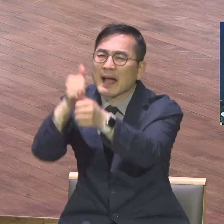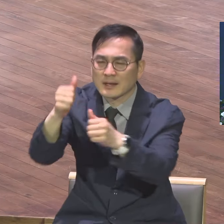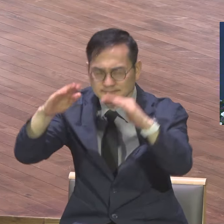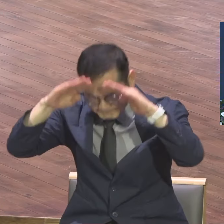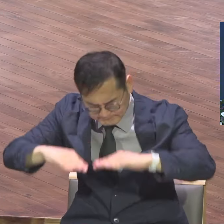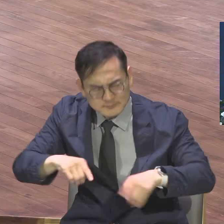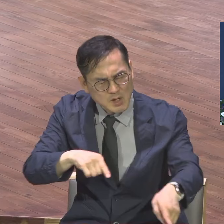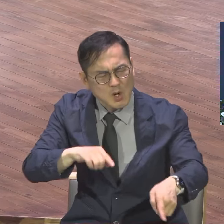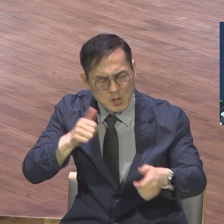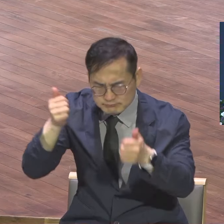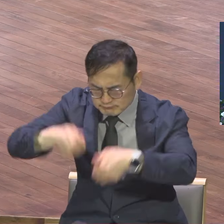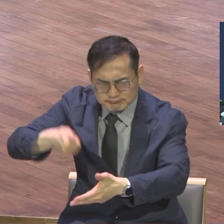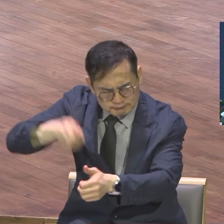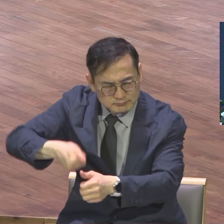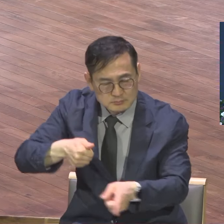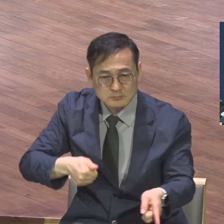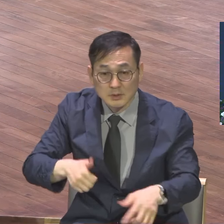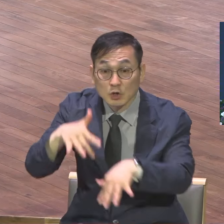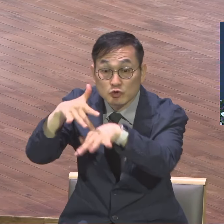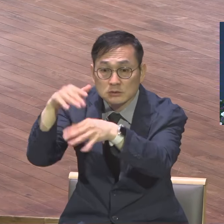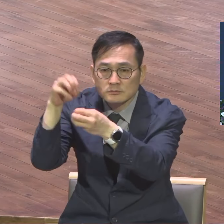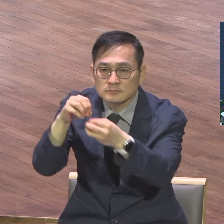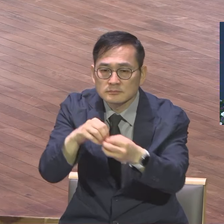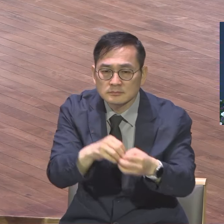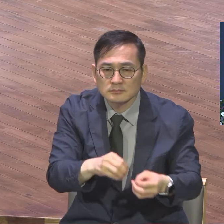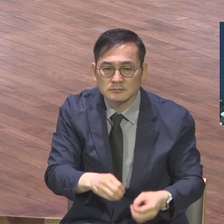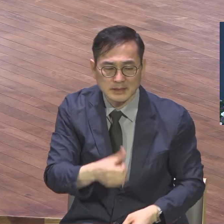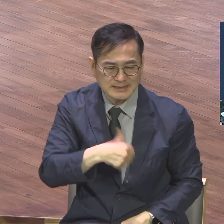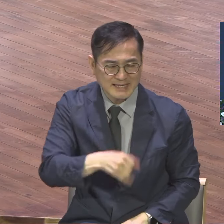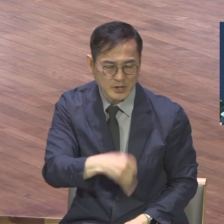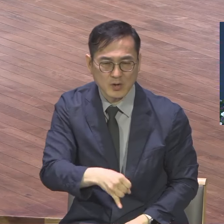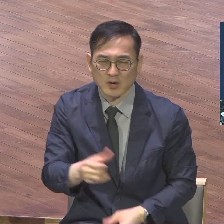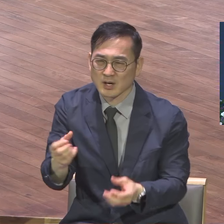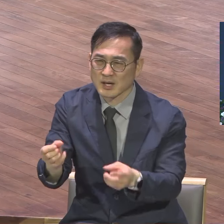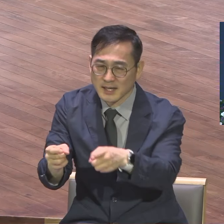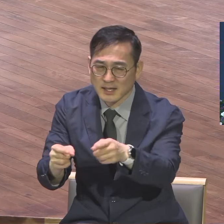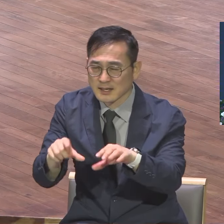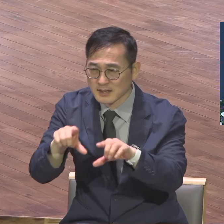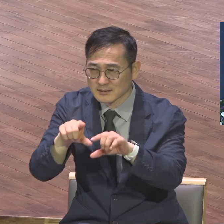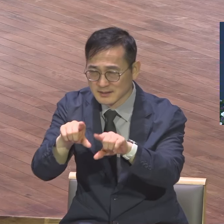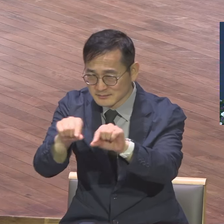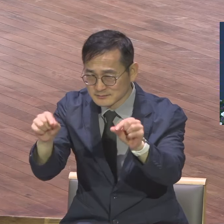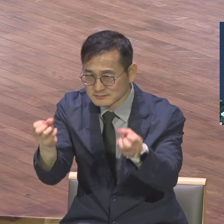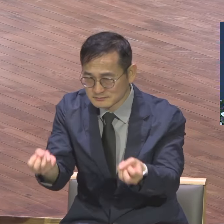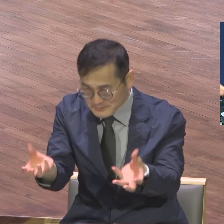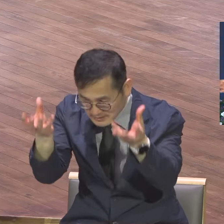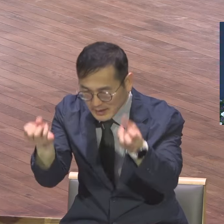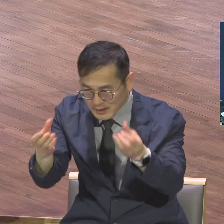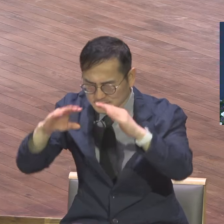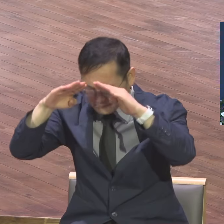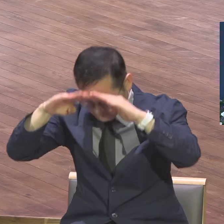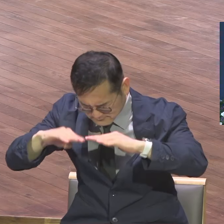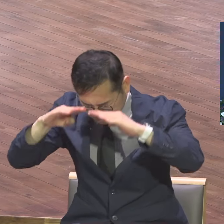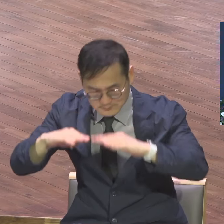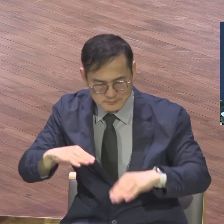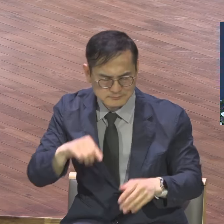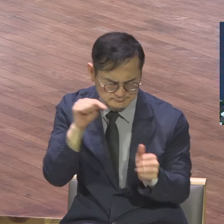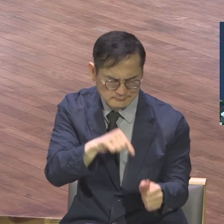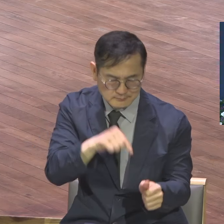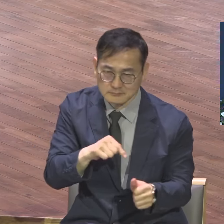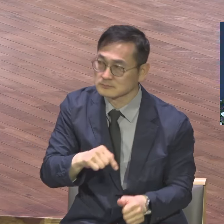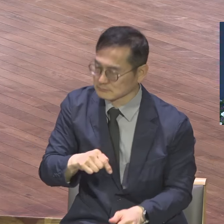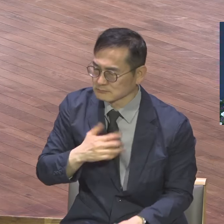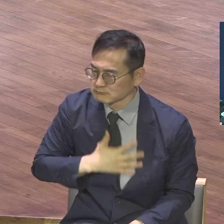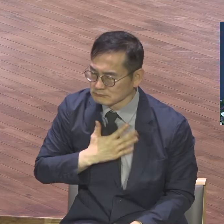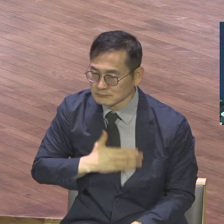문화이거든요. 출애굽기 20장 4절 5절에 제사는 귀신이 하는 것이다. 이걸 모르고 계속 대를 이어서 그냥